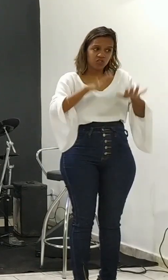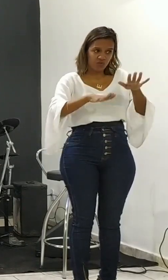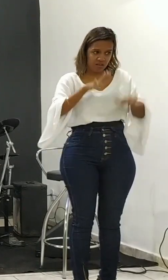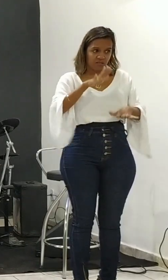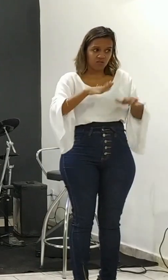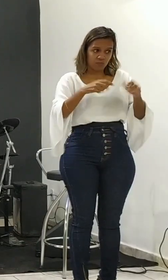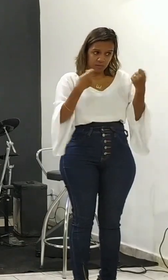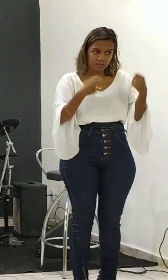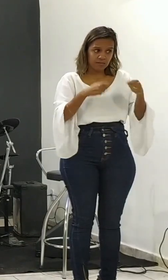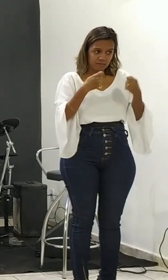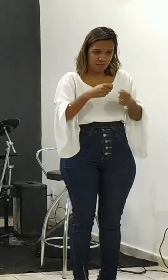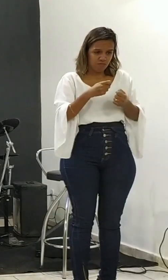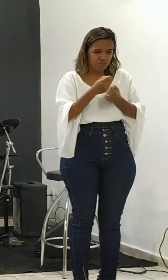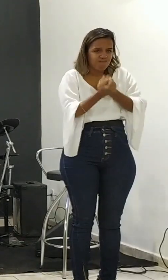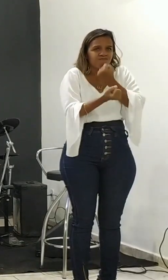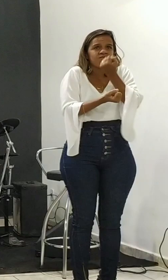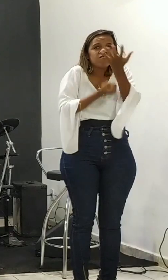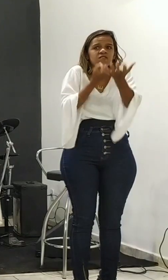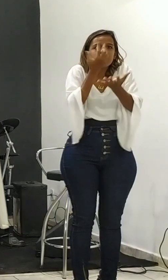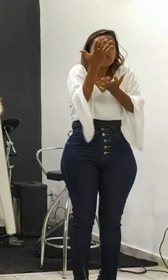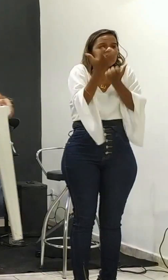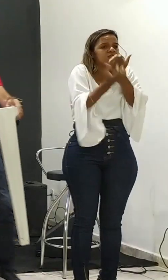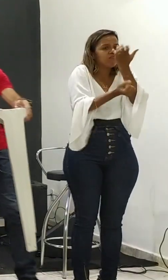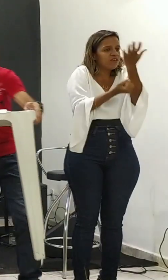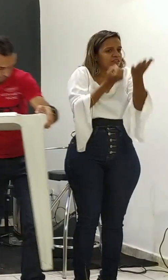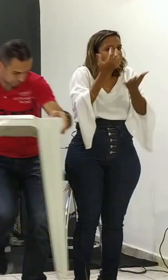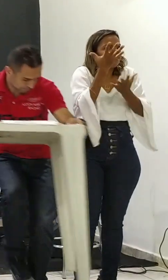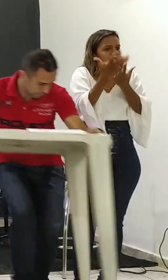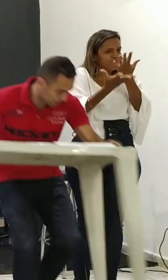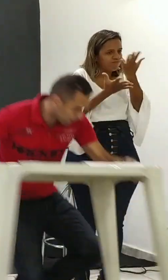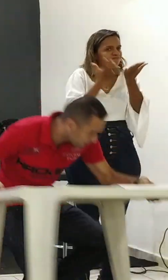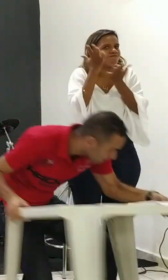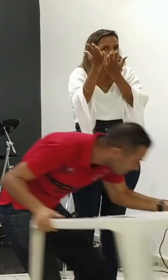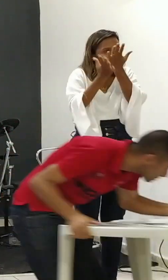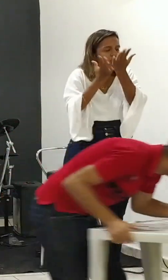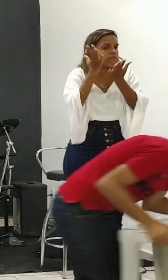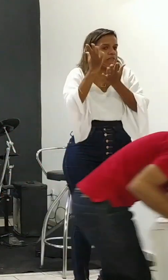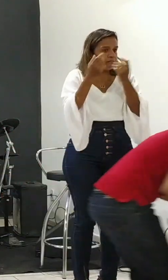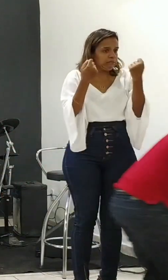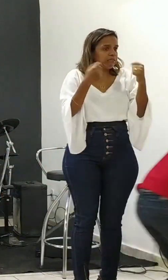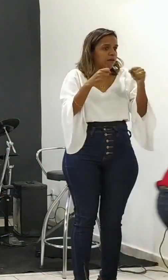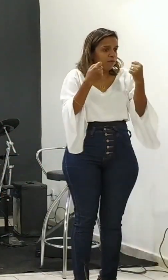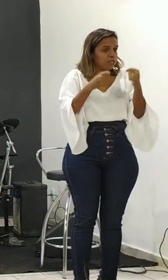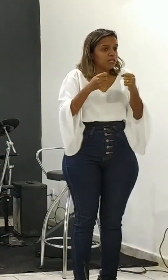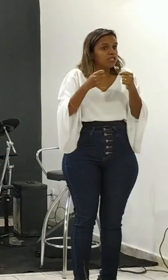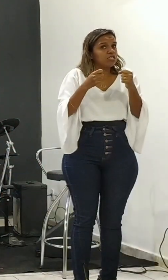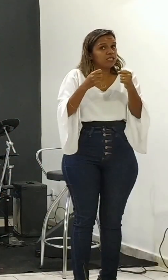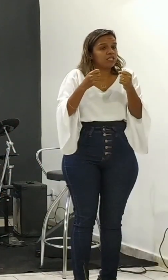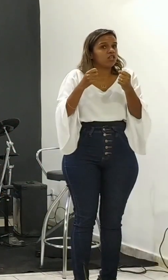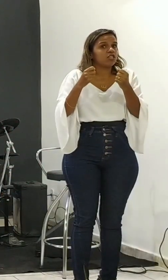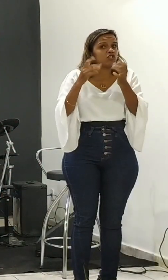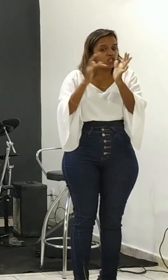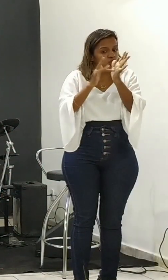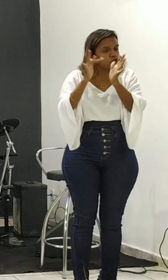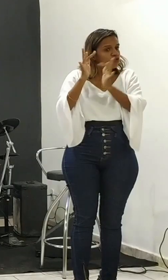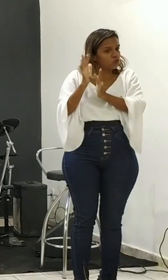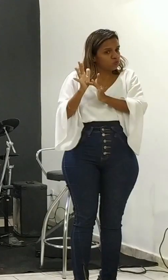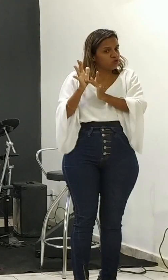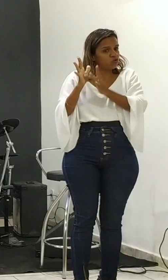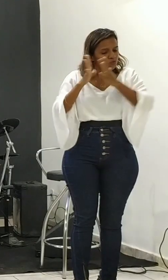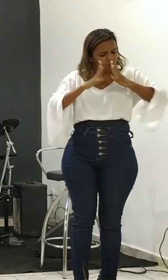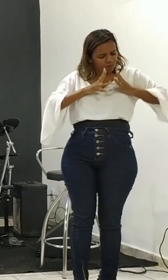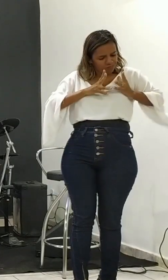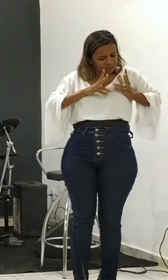botar para fora. E deixar que o Senhor Jesus venha nos cuidar, nos